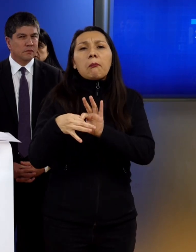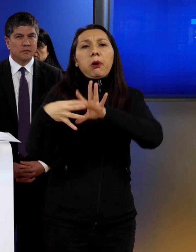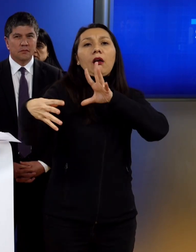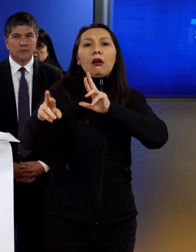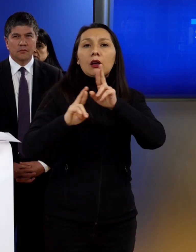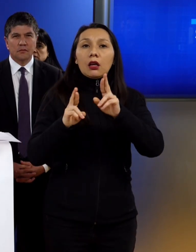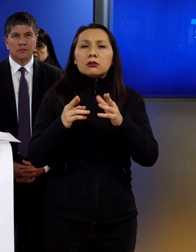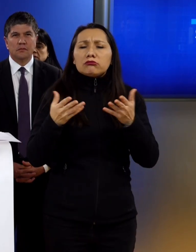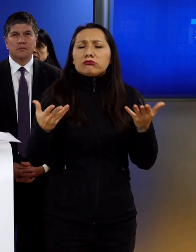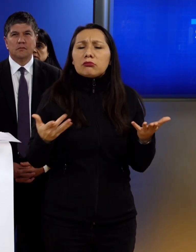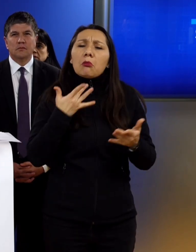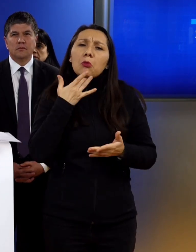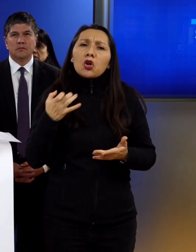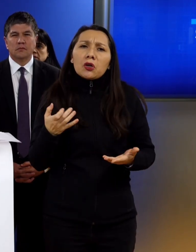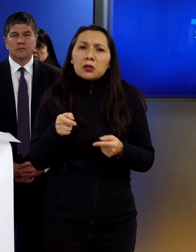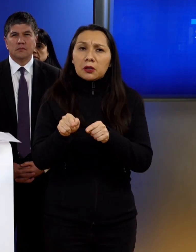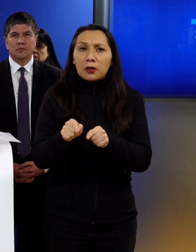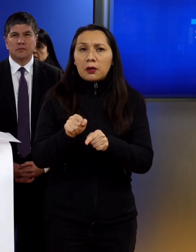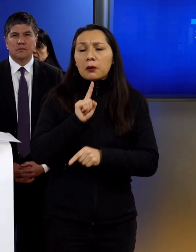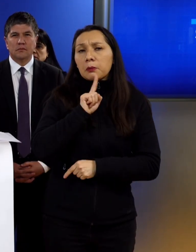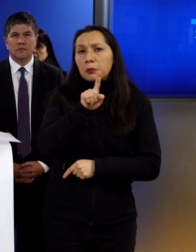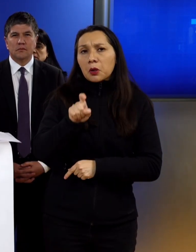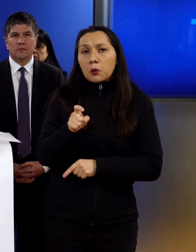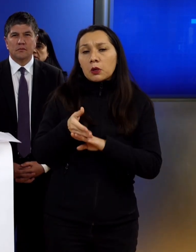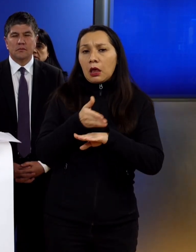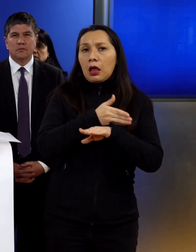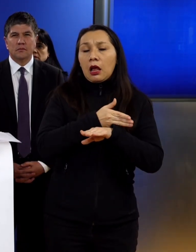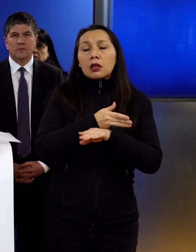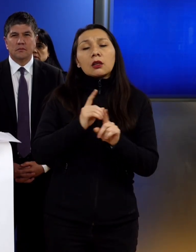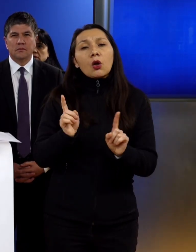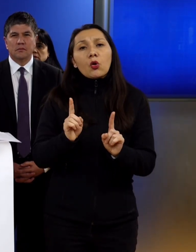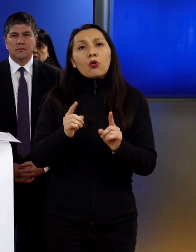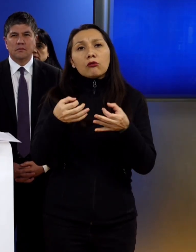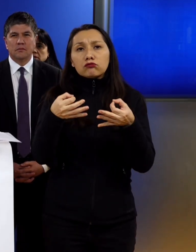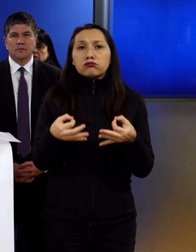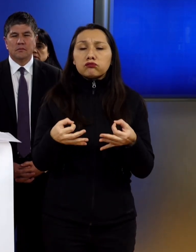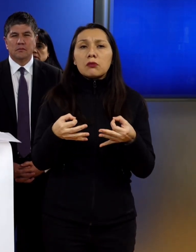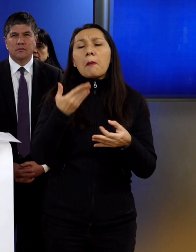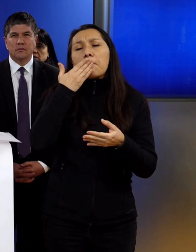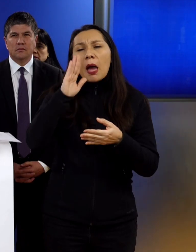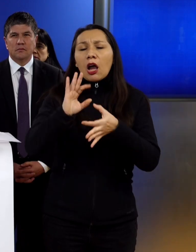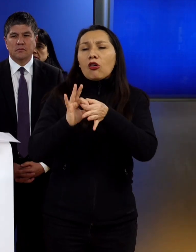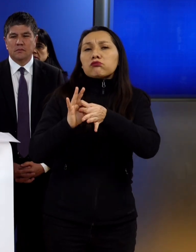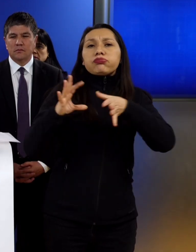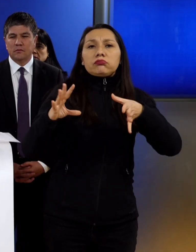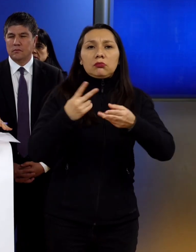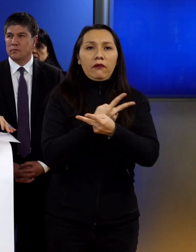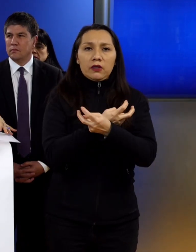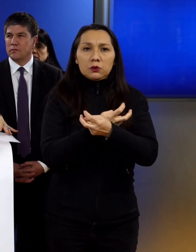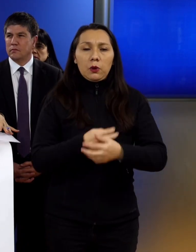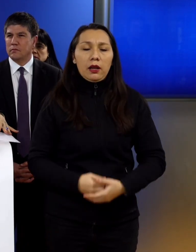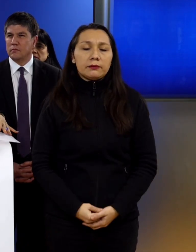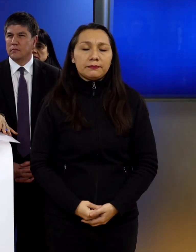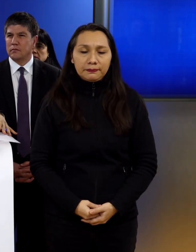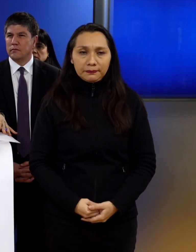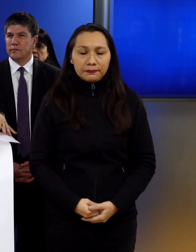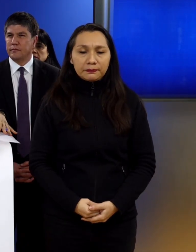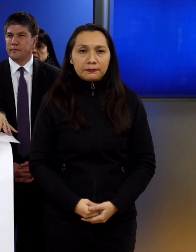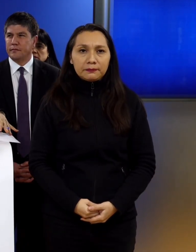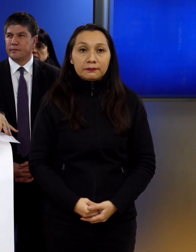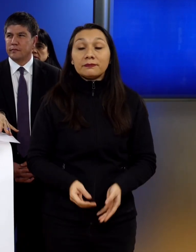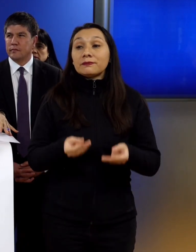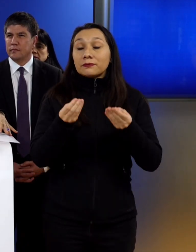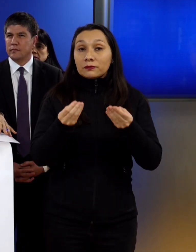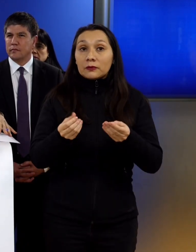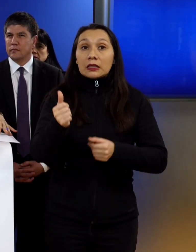relaciones. ¿Por qué se toma la medida anterior y no el hecho de distanciar las relaciones con Venezuela?